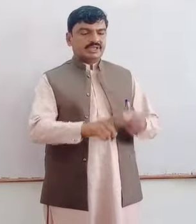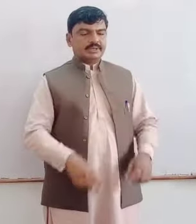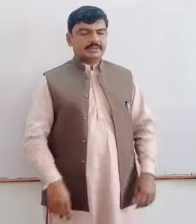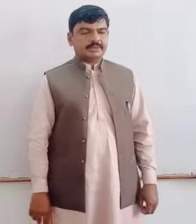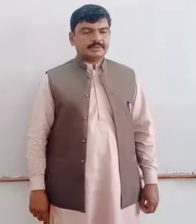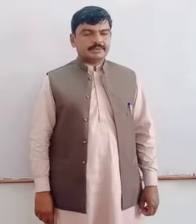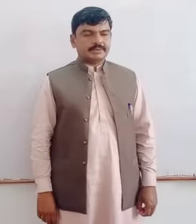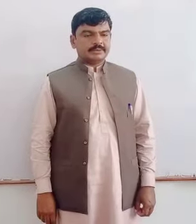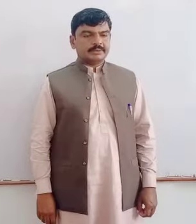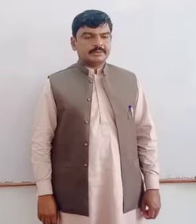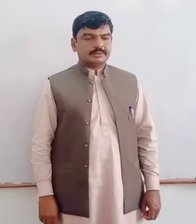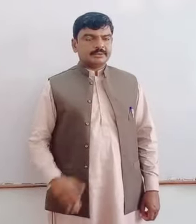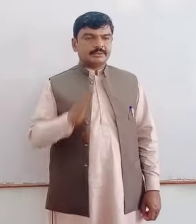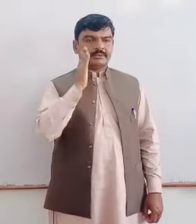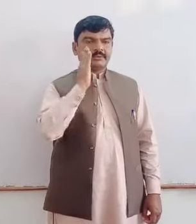मशरिक, मगरिब,